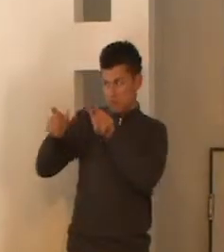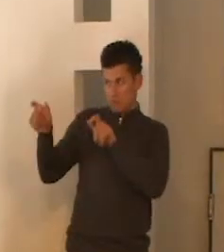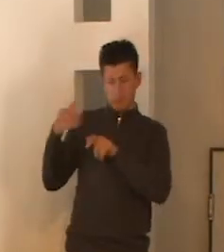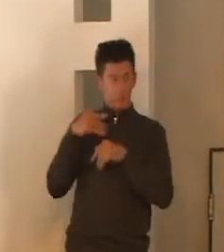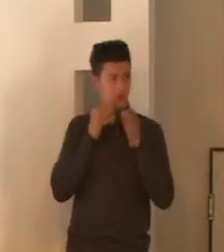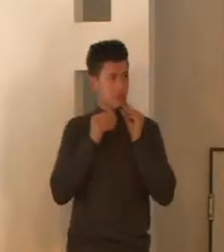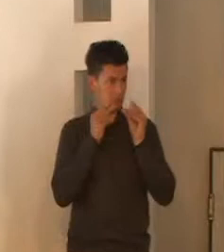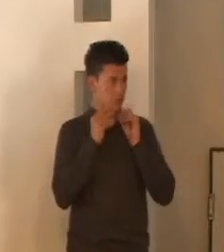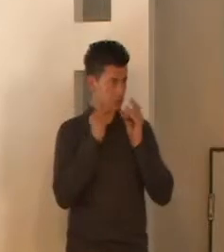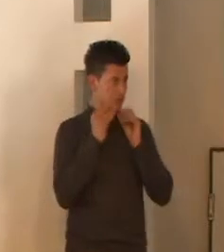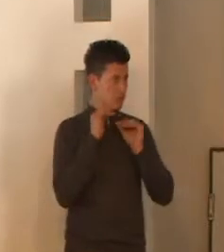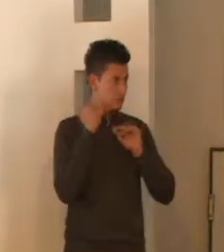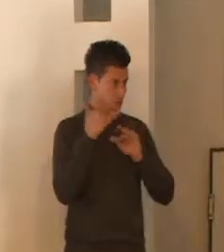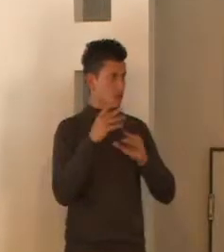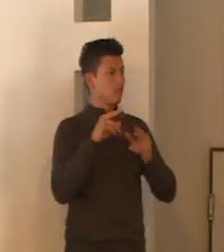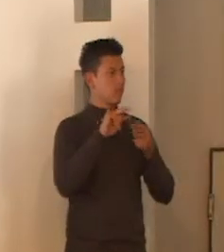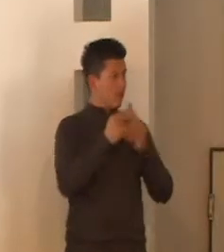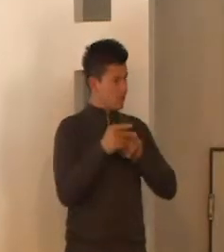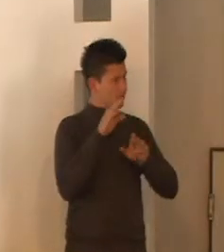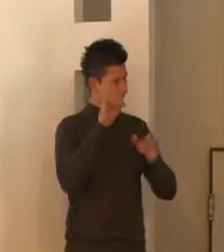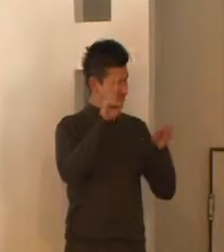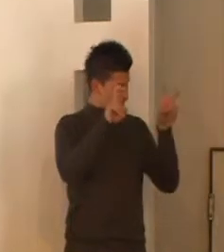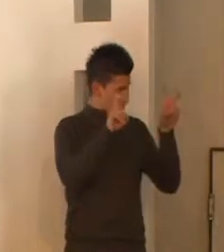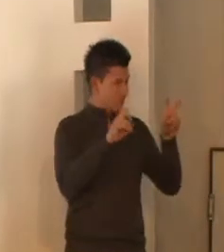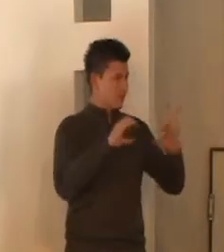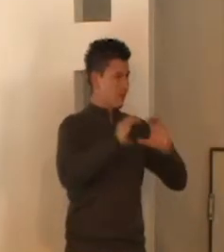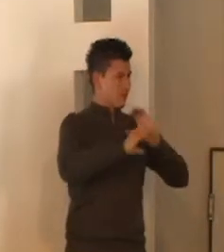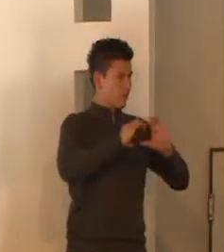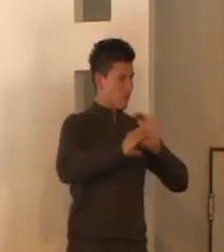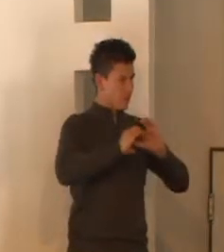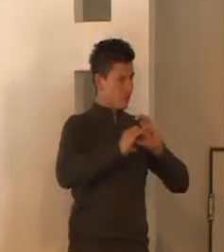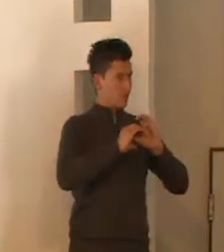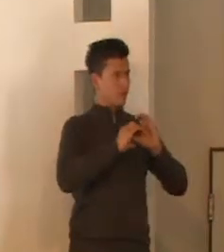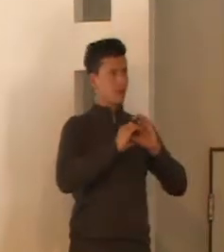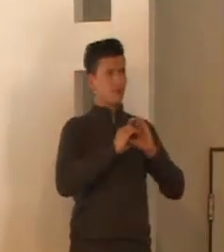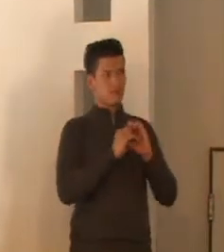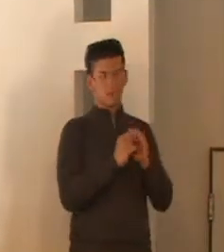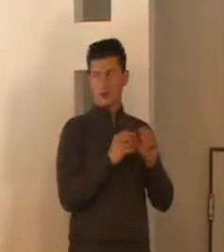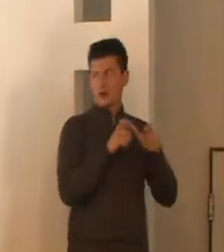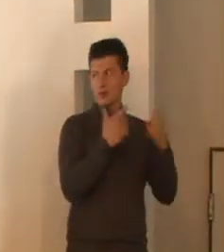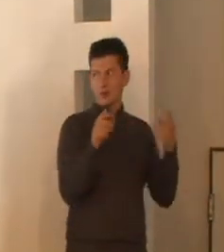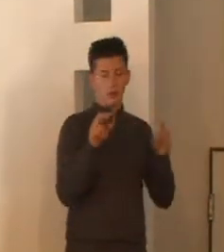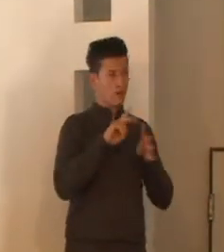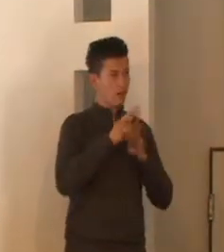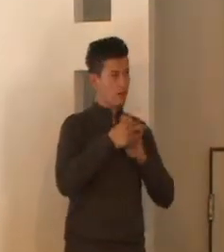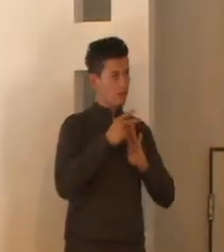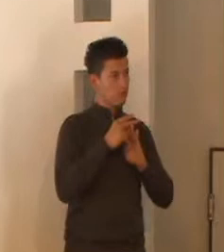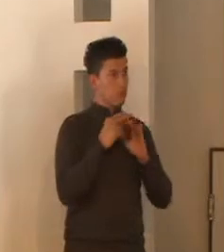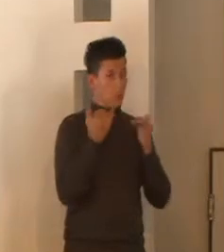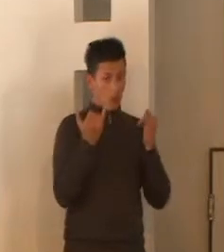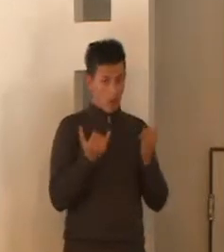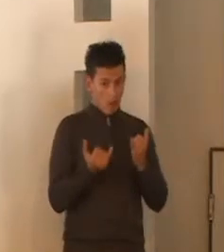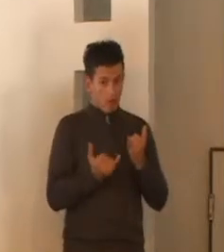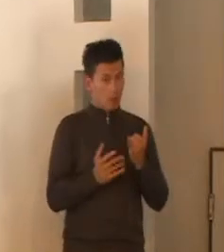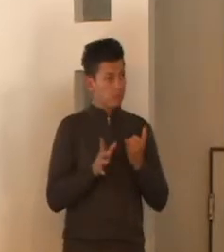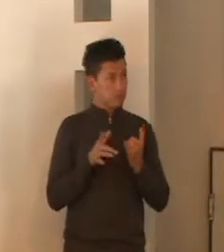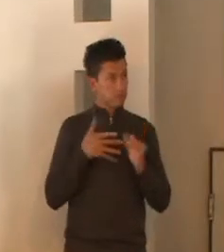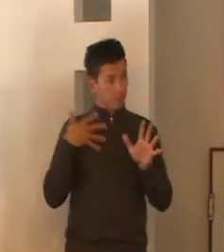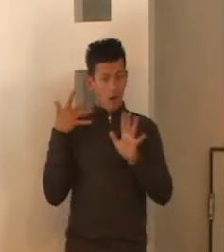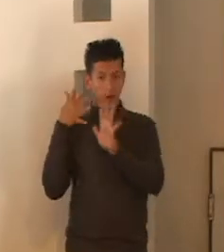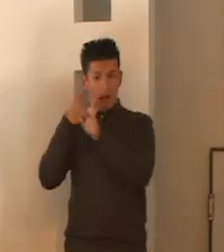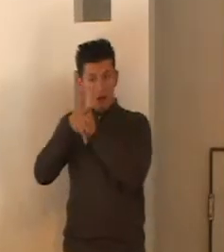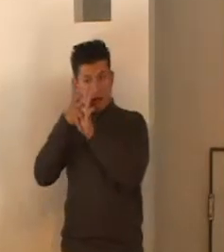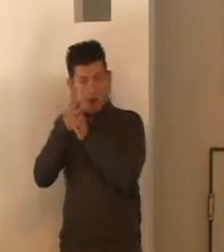comunicación aumentativa y alternativa, y pues vamos a escuchar esas